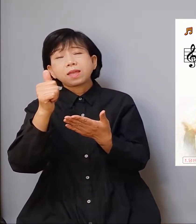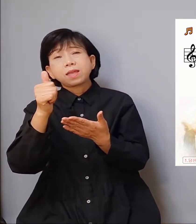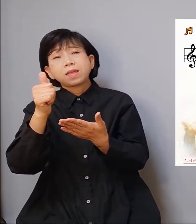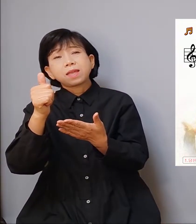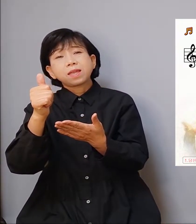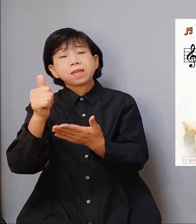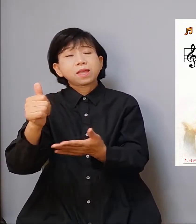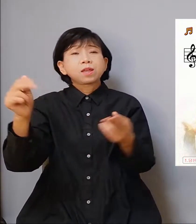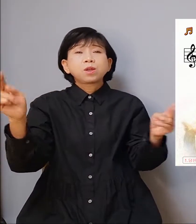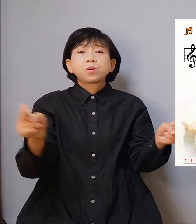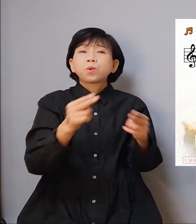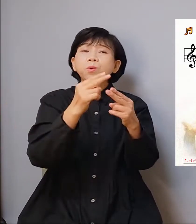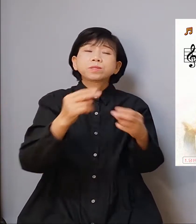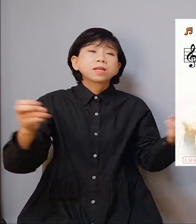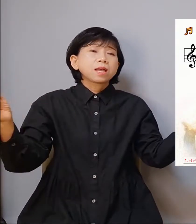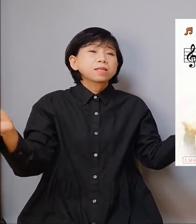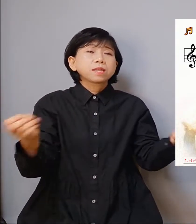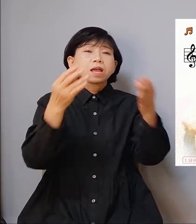자손께,